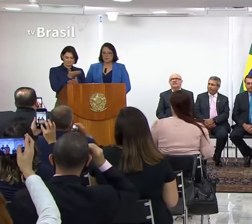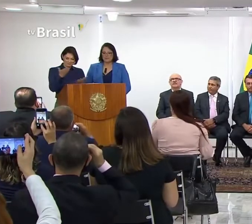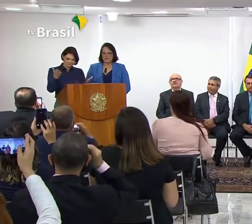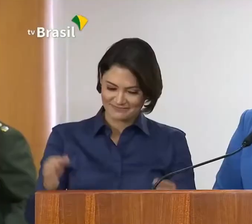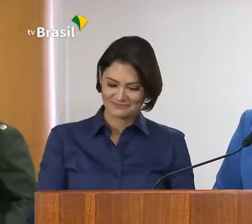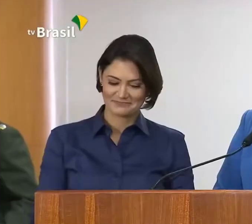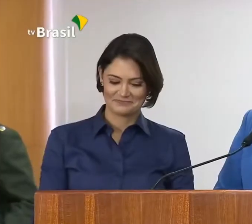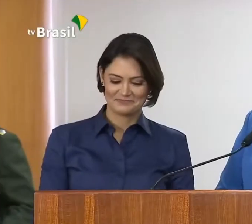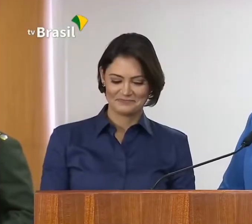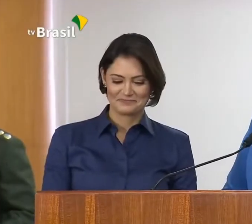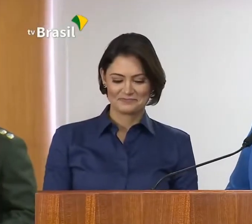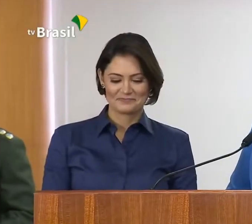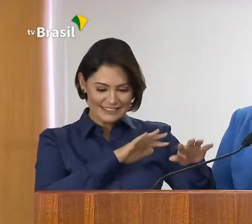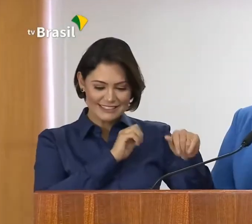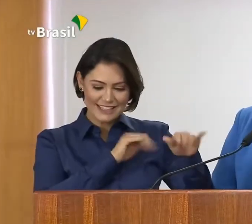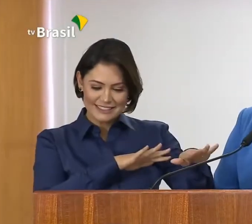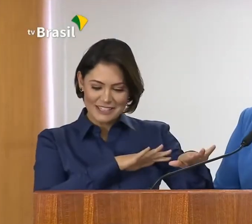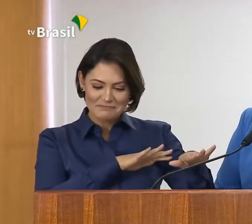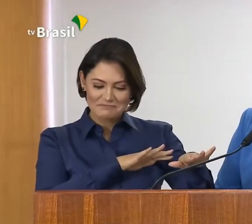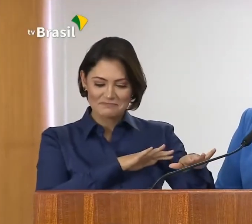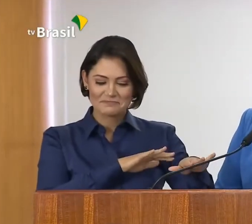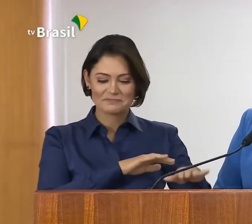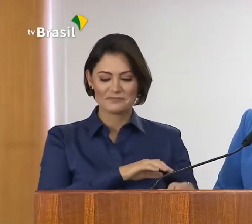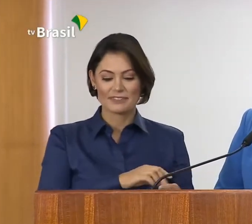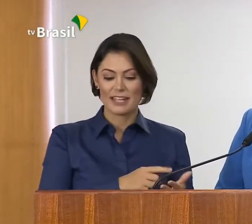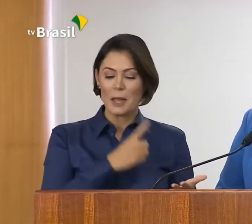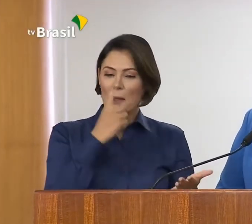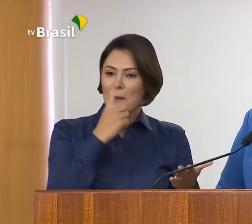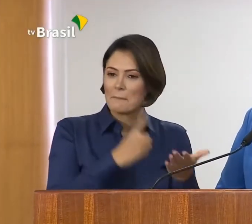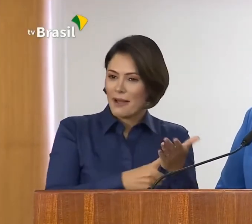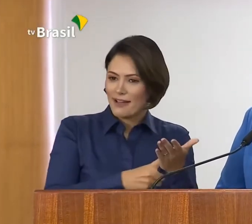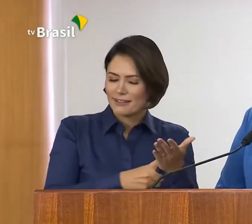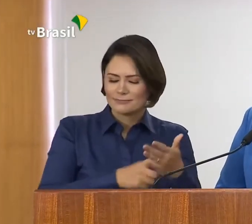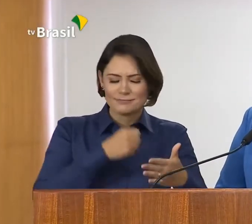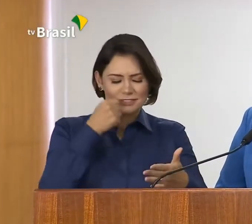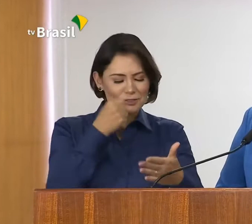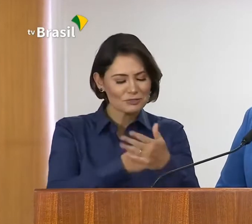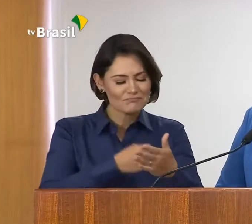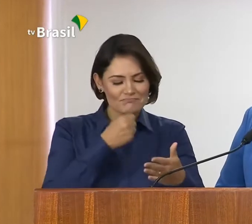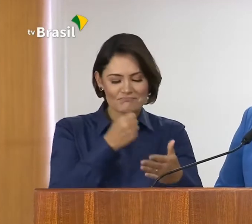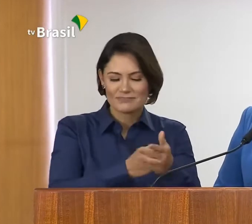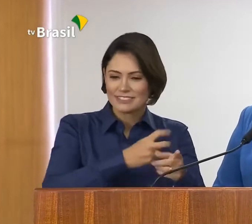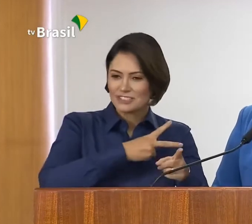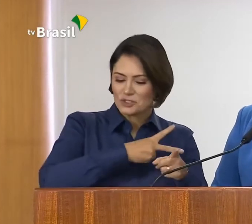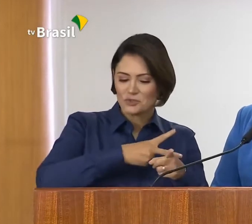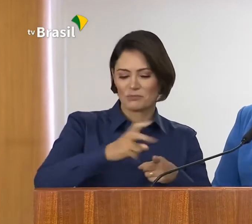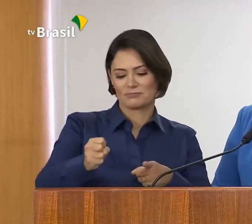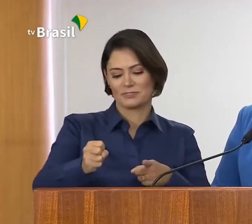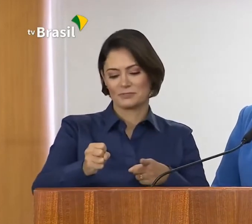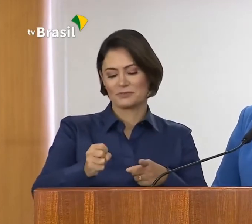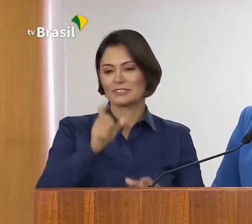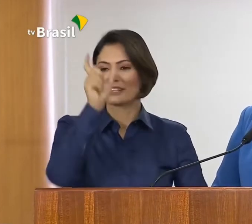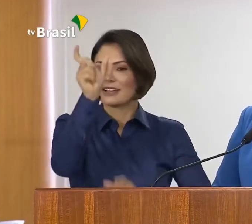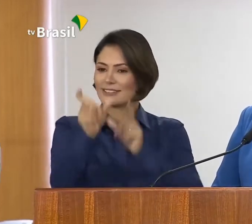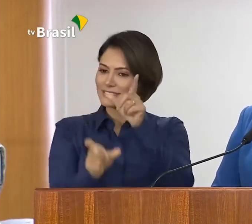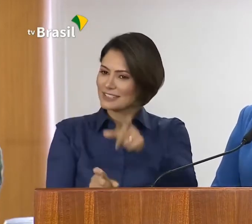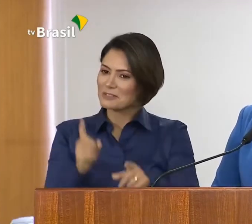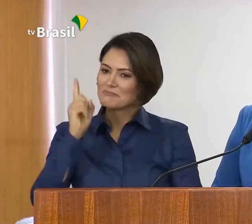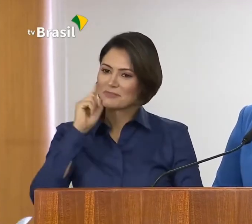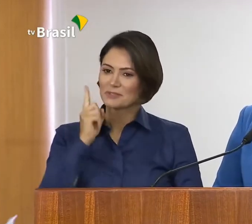Boa tarde a todos. O mês de setembro é marcado por muitas lutas e conquistas das